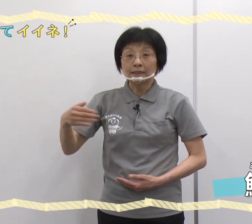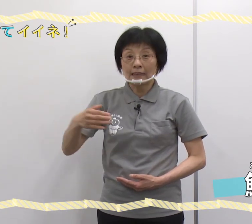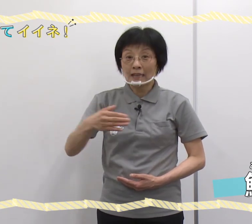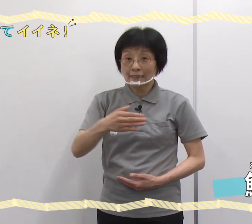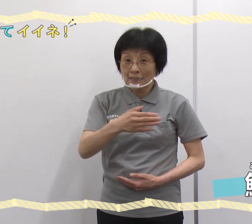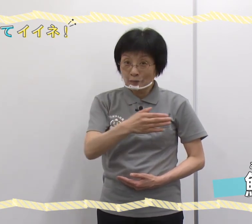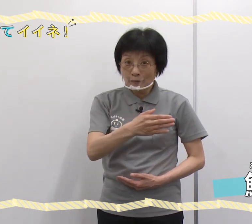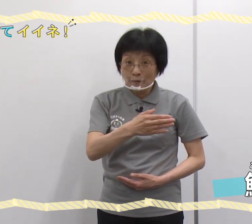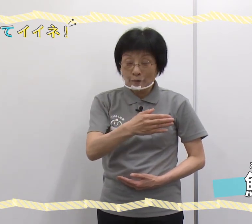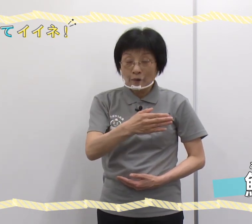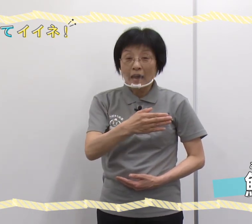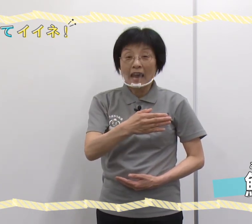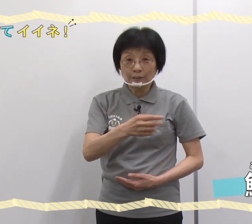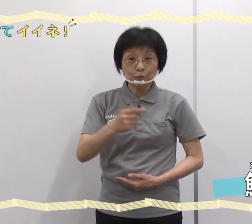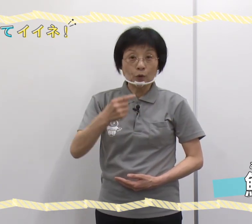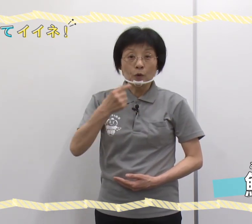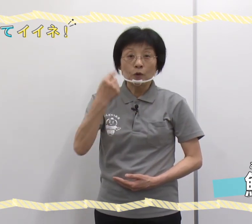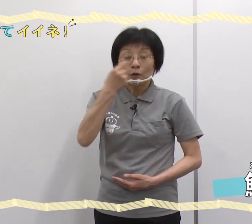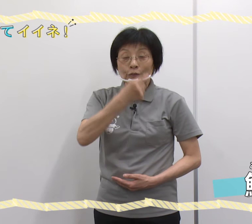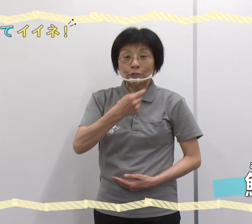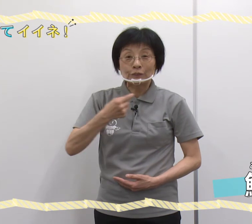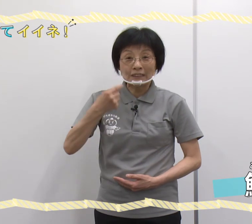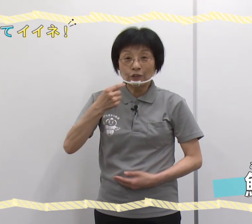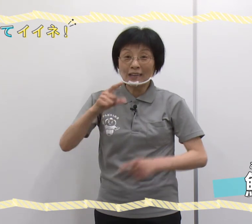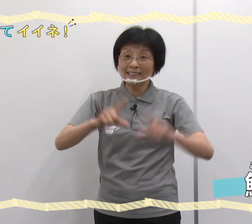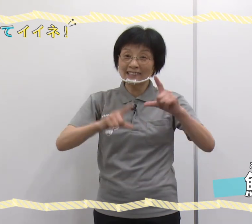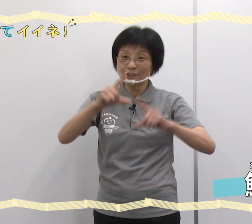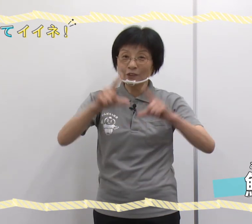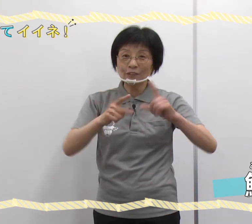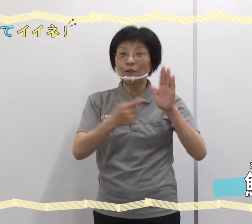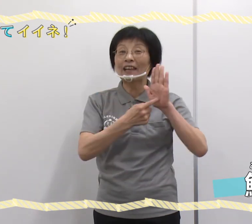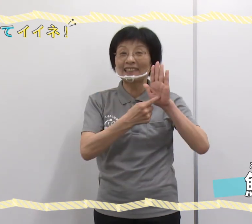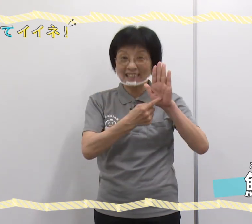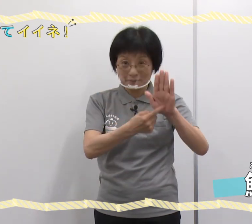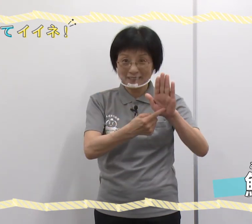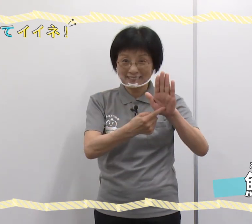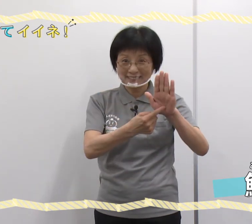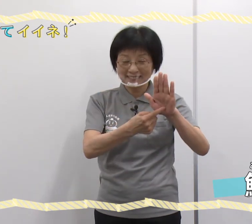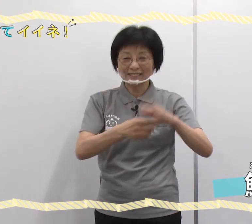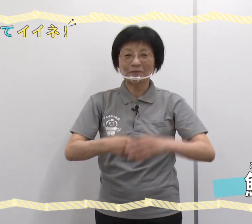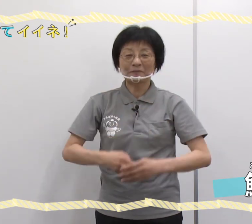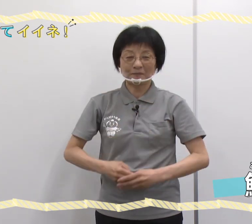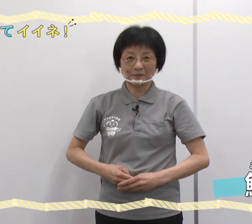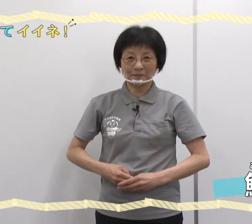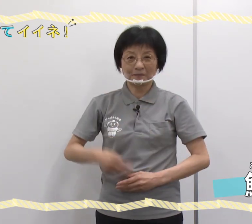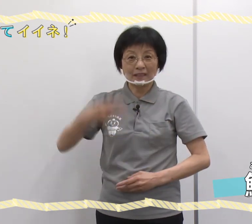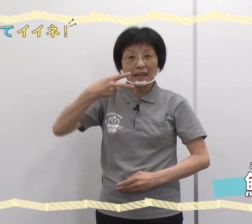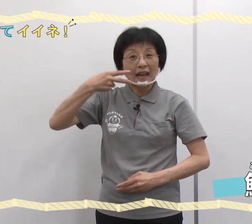魚の鮎の口の形を表現しています。